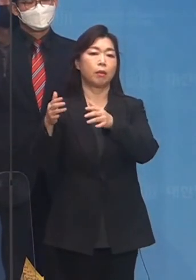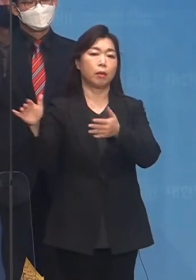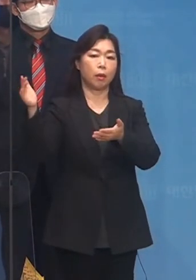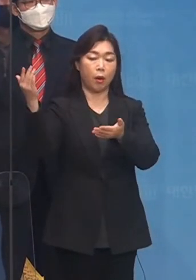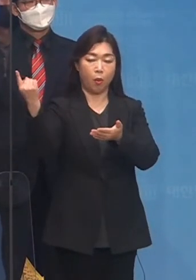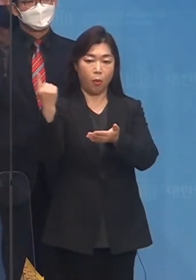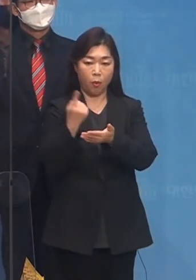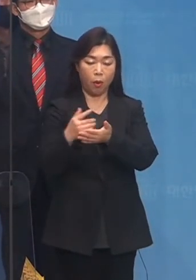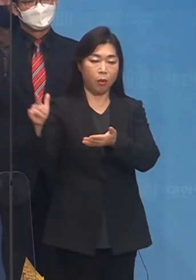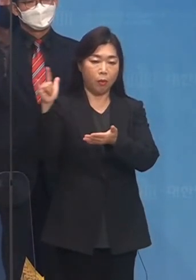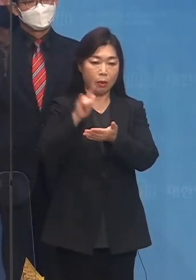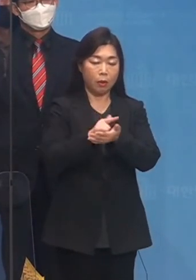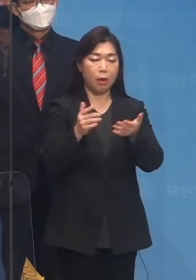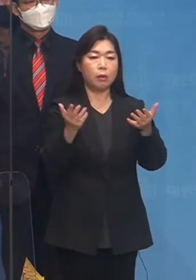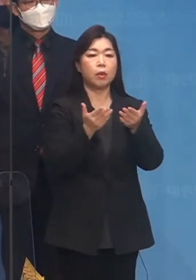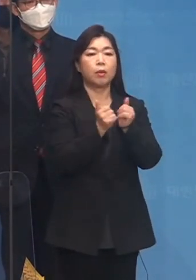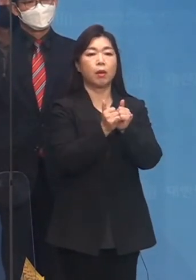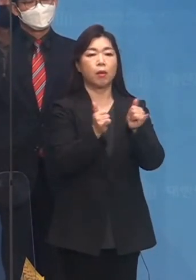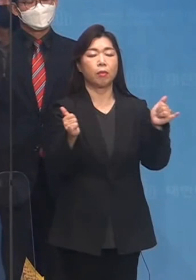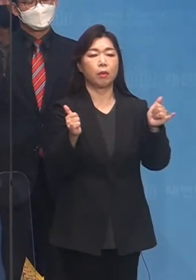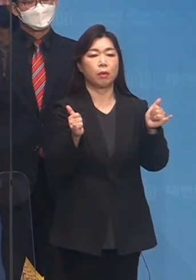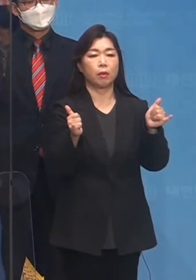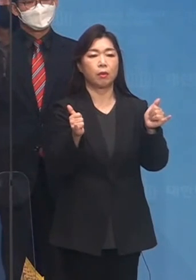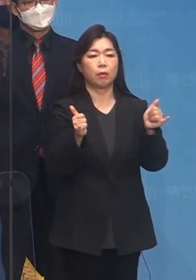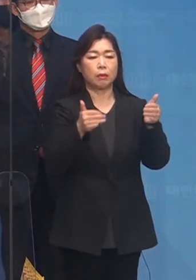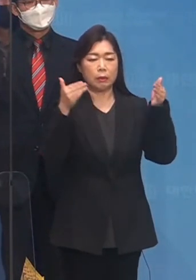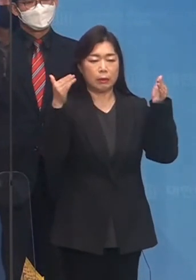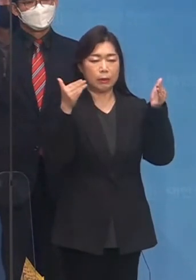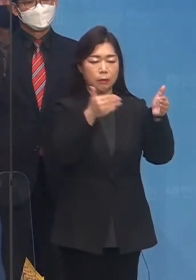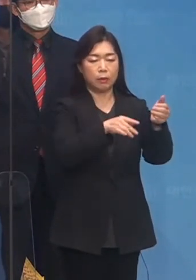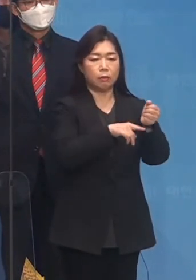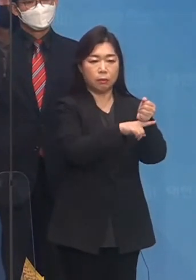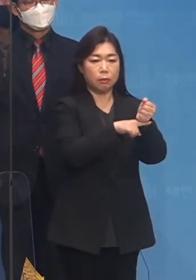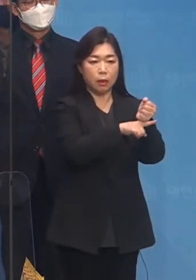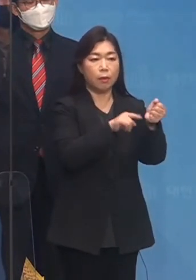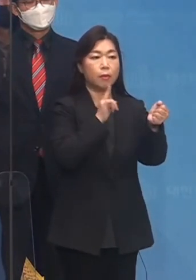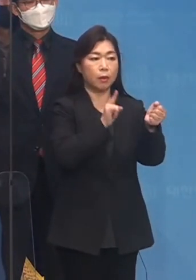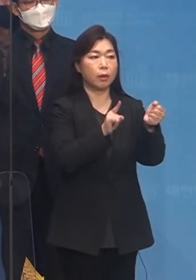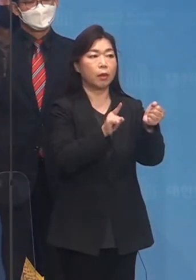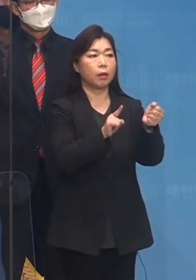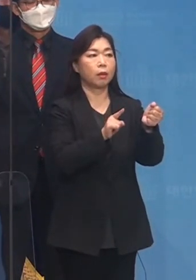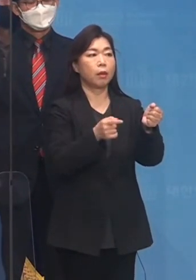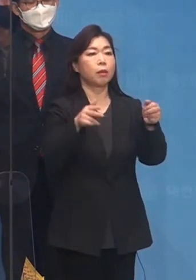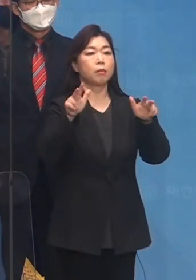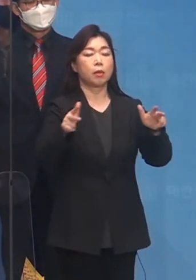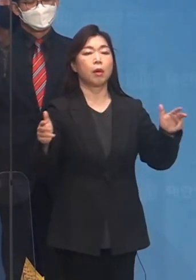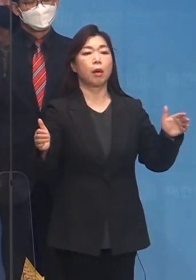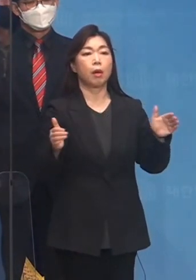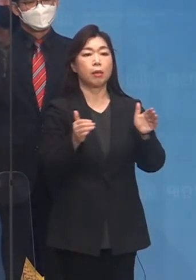것을 물고 나왔어요. 그런데 지금까지요, 우리나라의